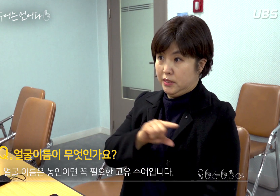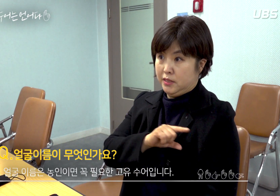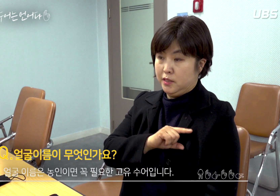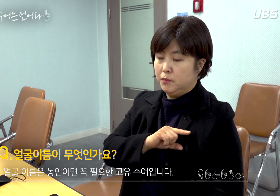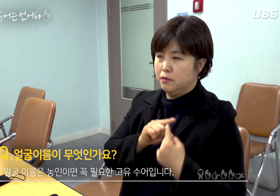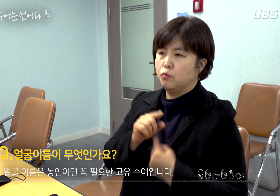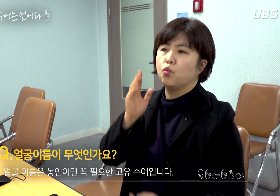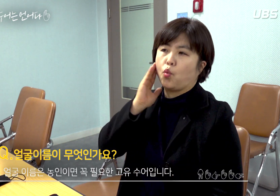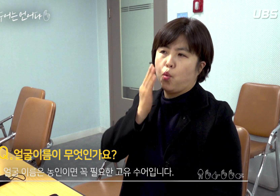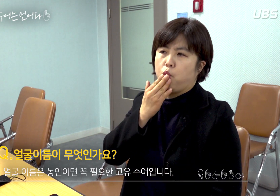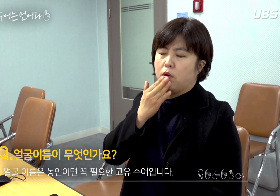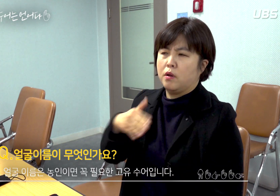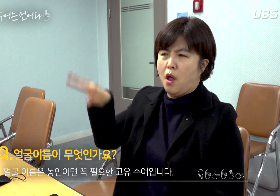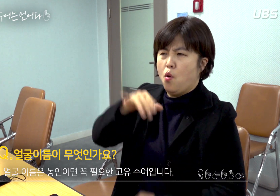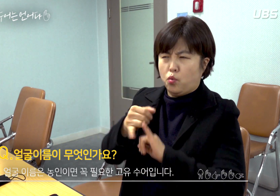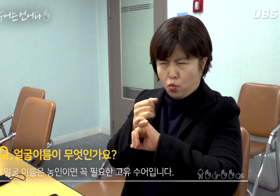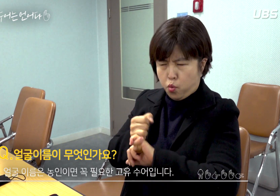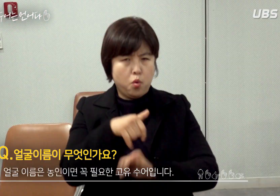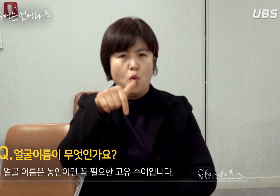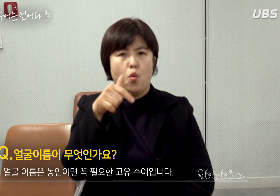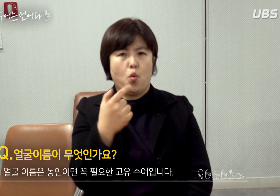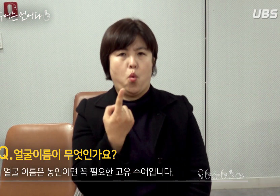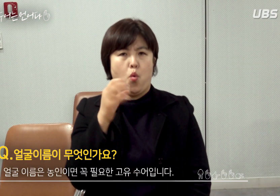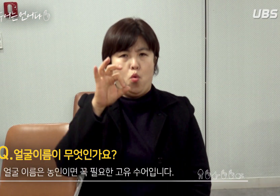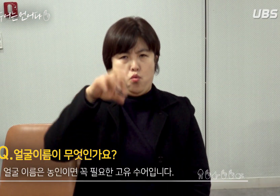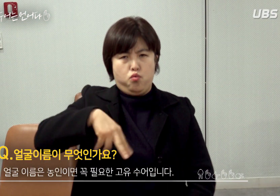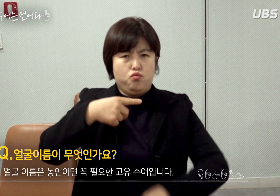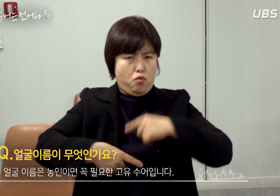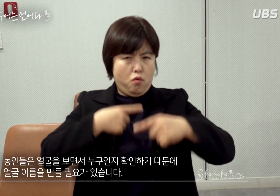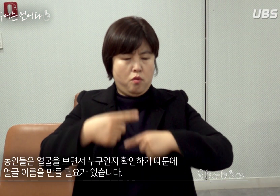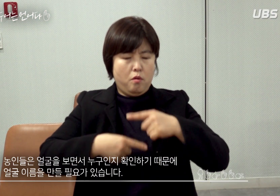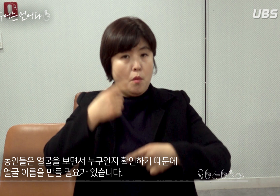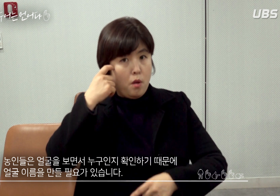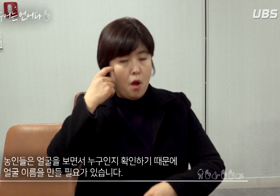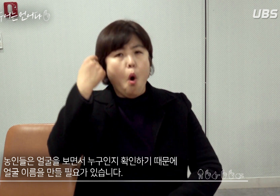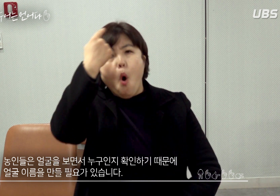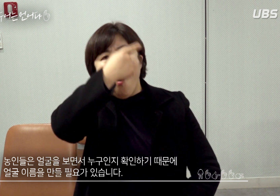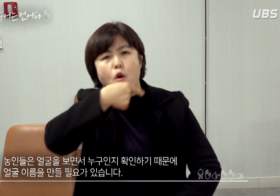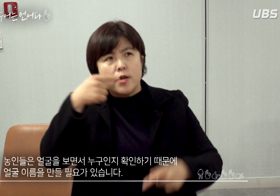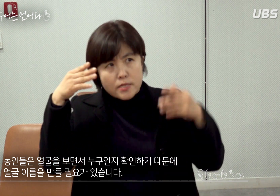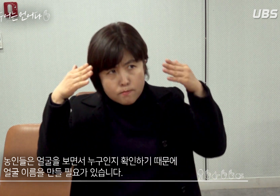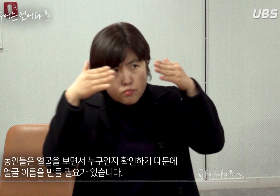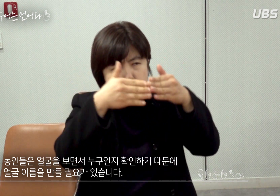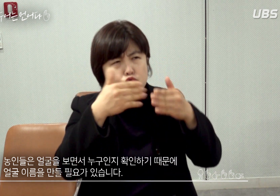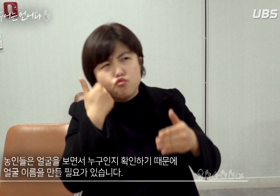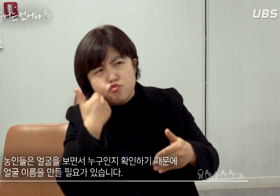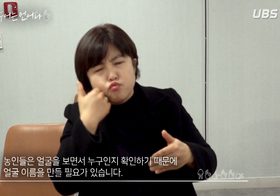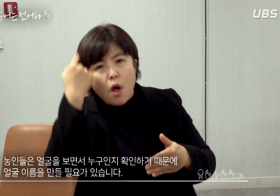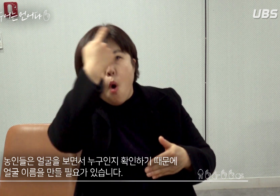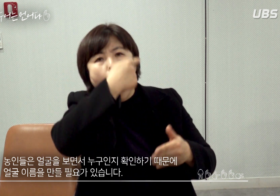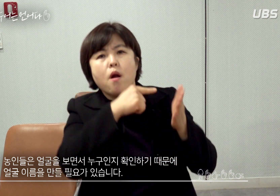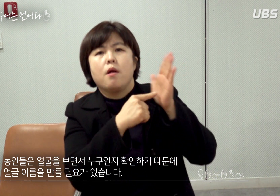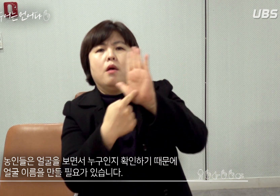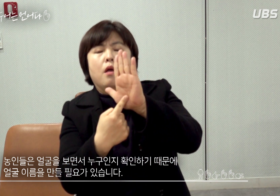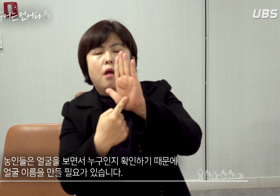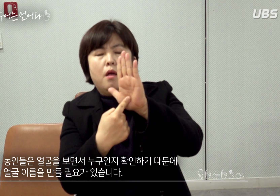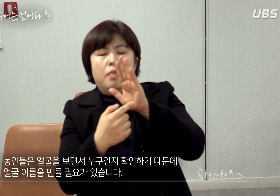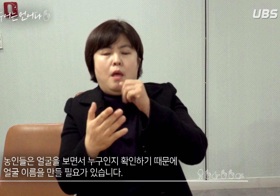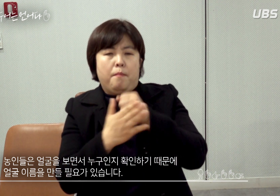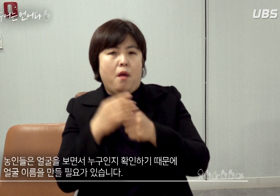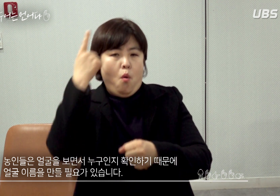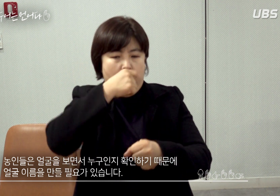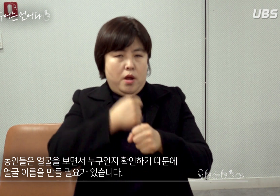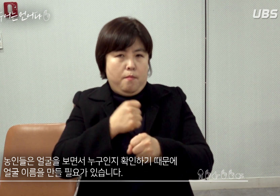얼굴 이름은 농인이면 꼭 필요한 고유 수어입니다. 농인들은 얼굴을 보면서 누구인지 확인하기